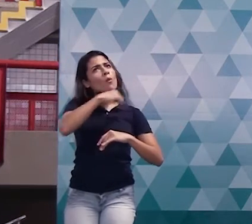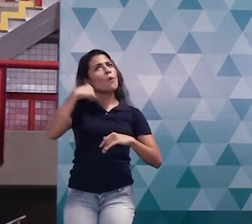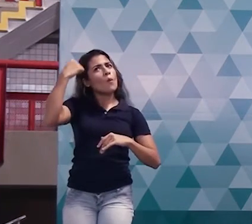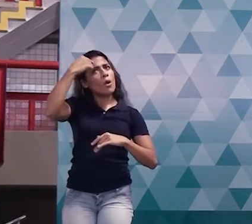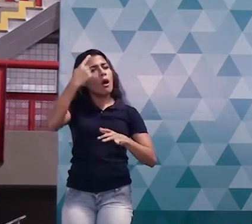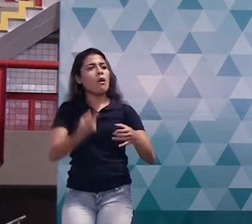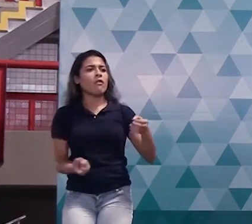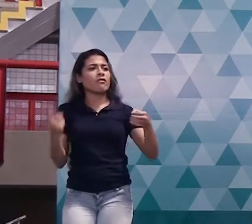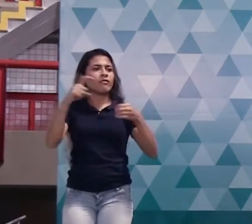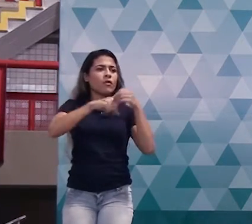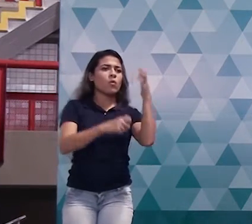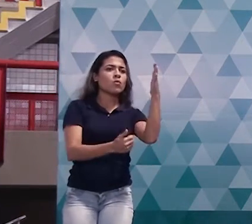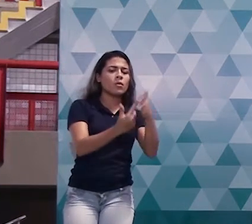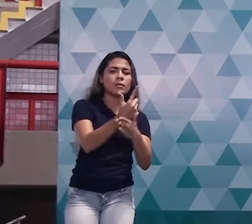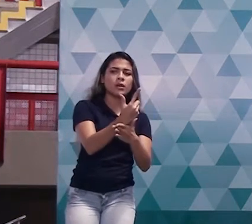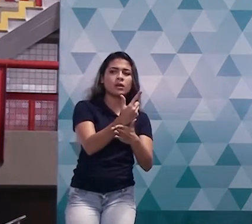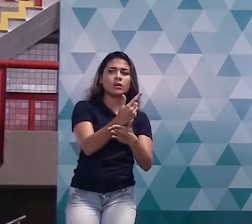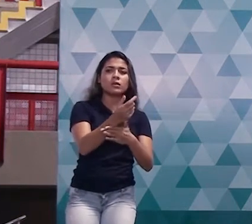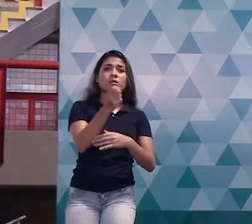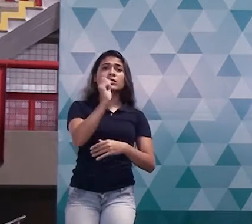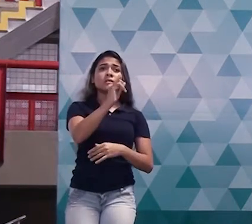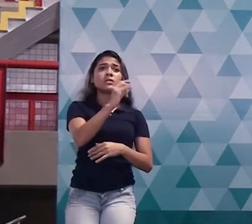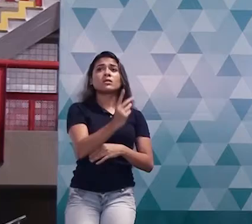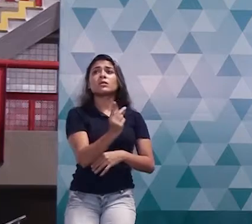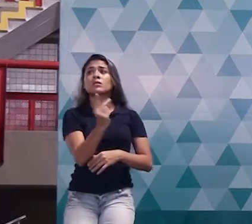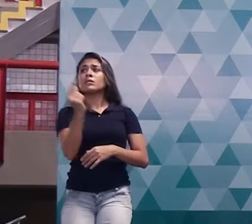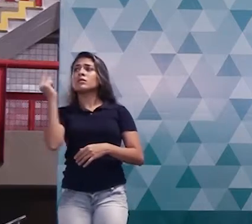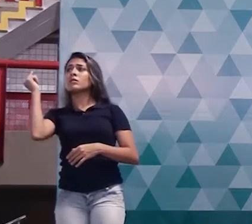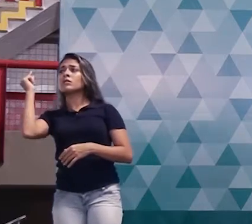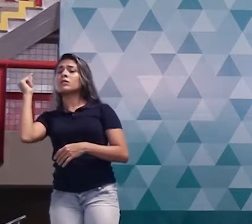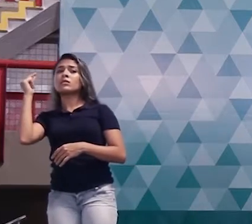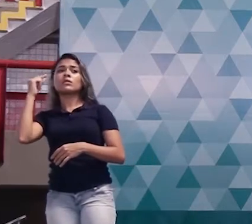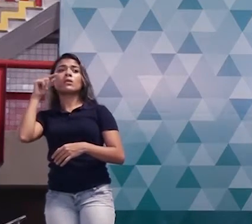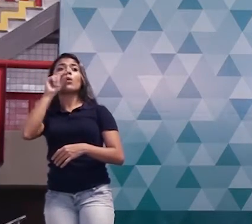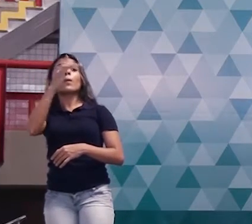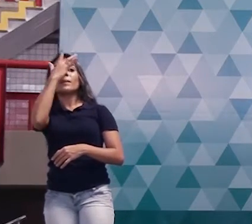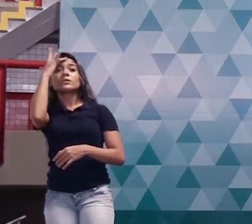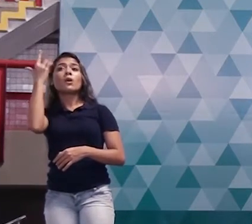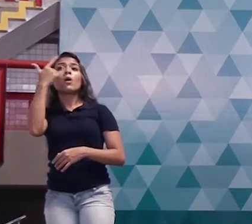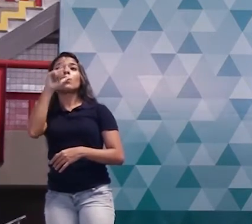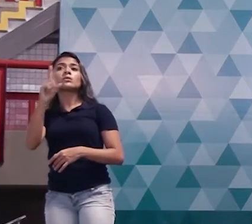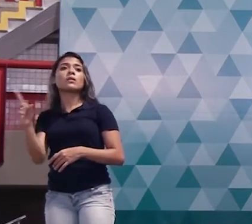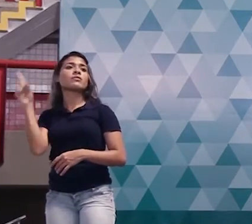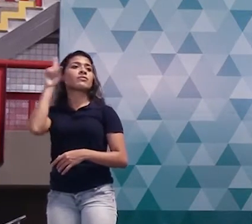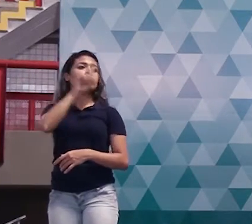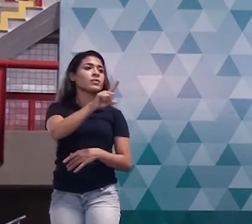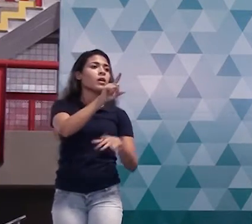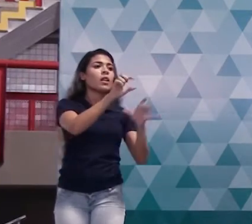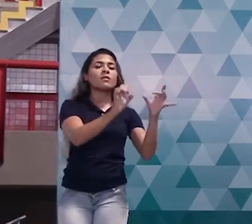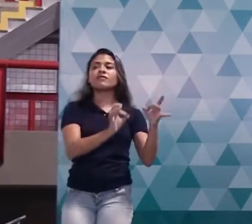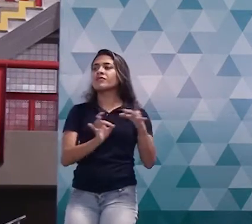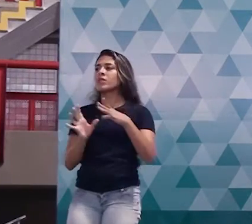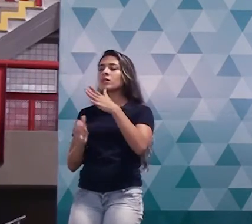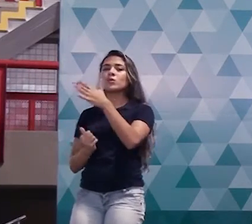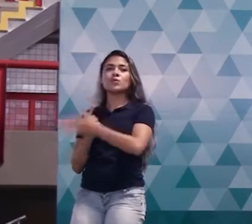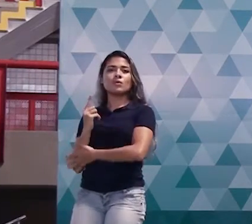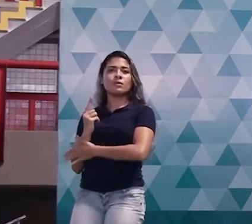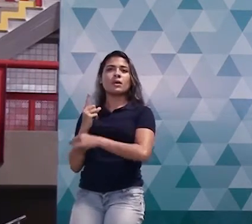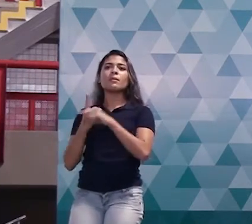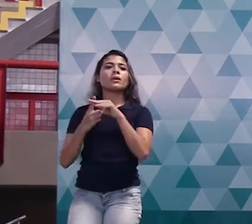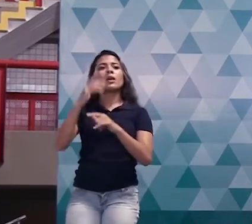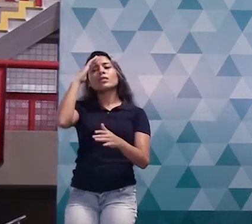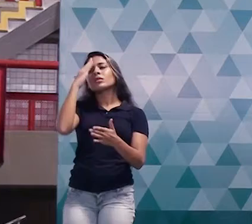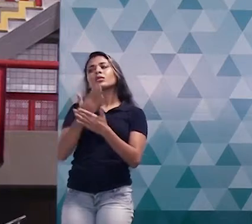para comprar. Meu amigo, se você sair 1 segundo depois de chegar outra pessoa, ele vende o produto. Porque ele não acredita que você vai voltar daqui a 1